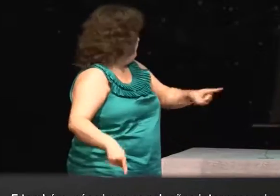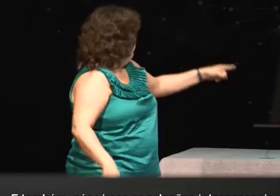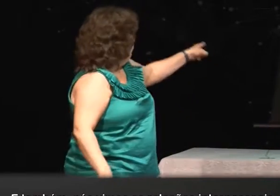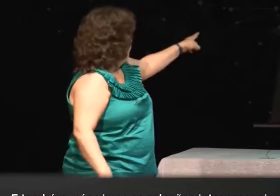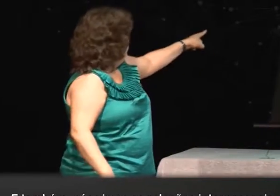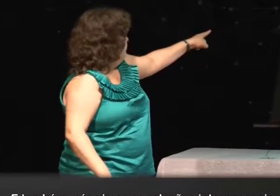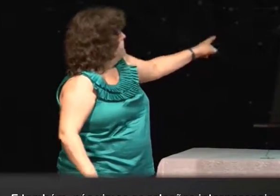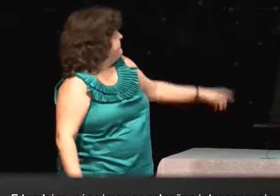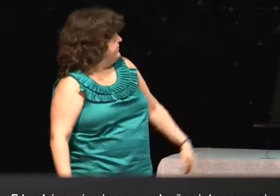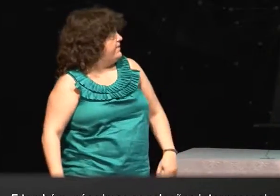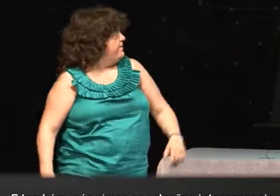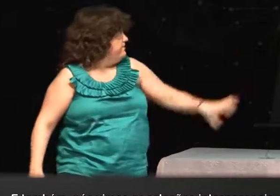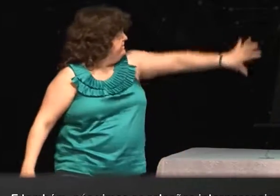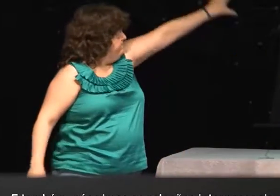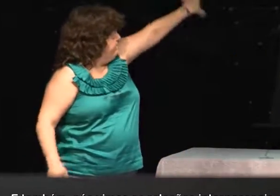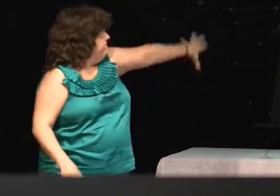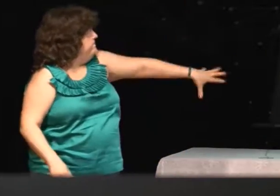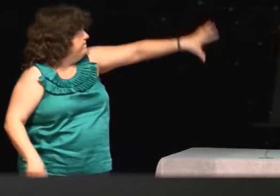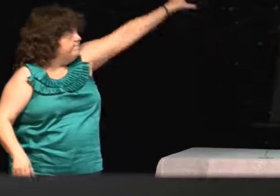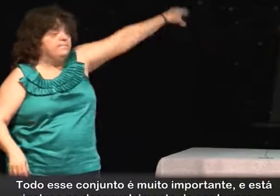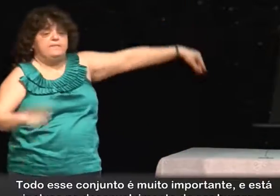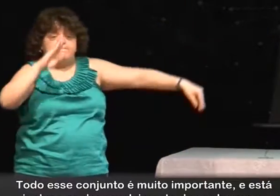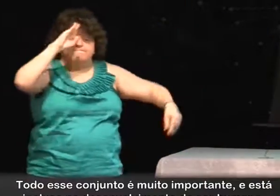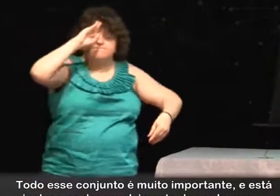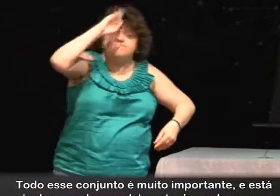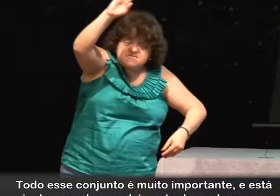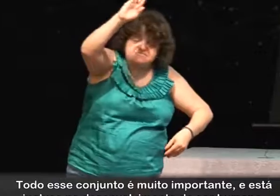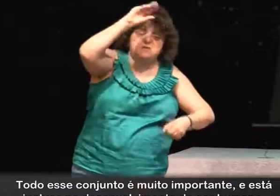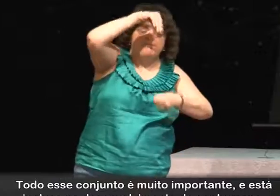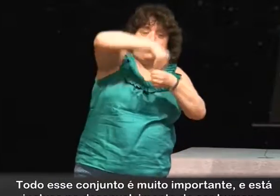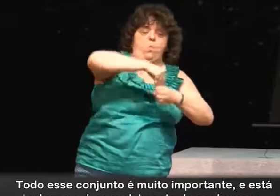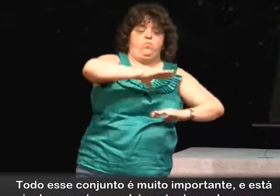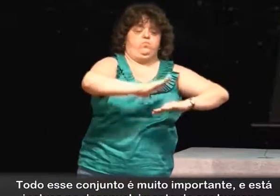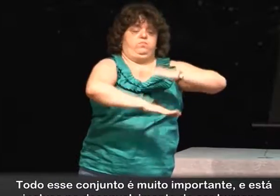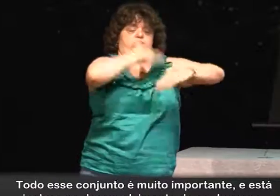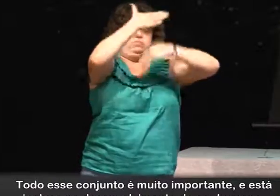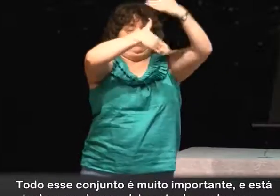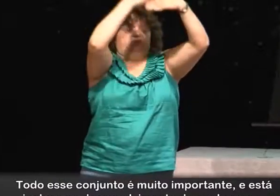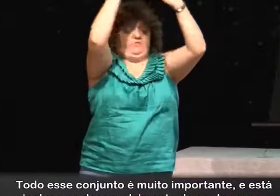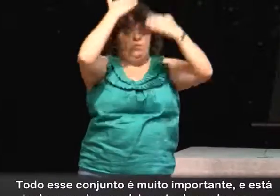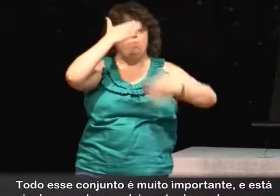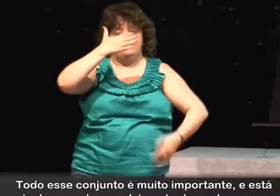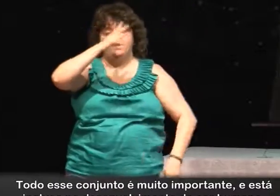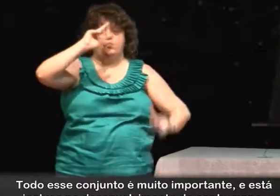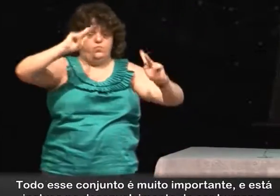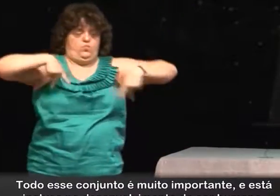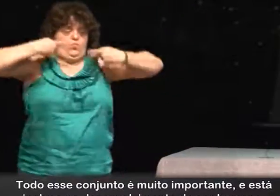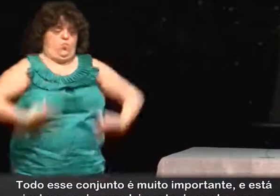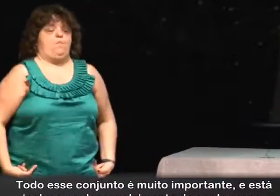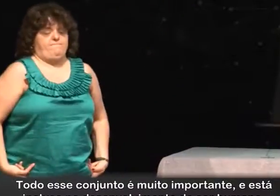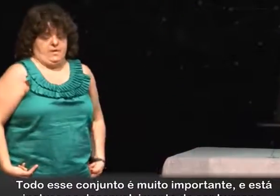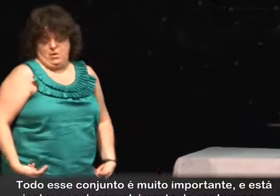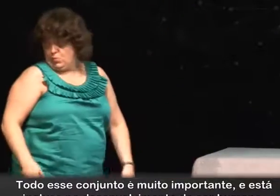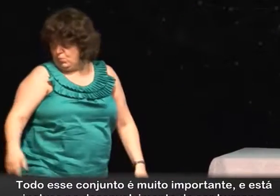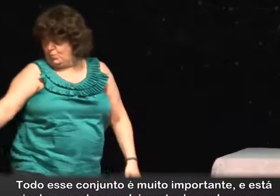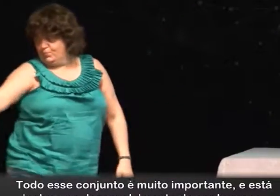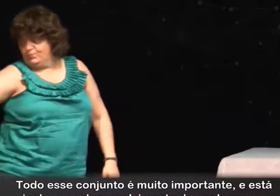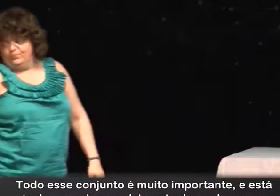relações interpessoais. Todo esse conjunto é muito importante e ele está incluso no desenvolvimento do ser humano.